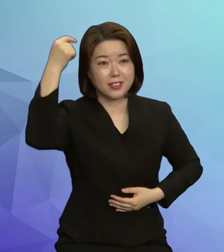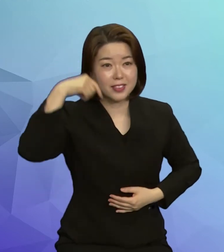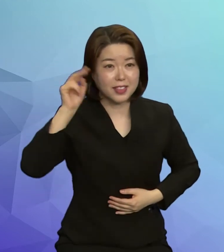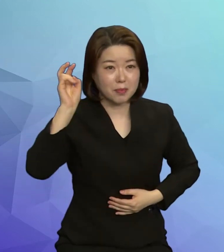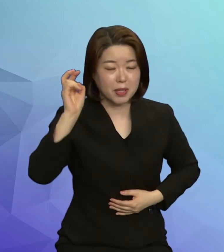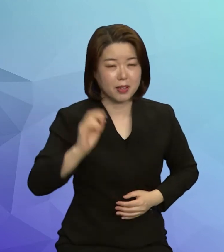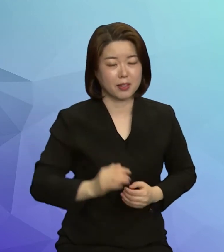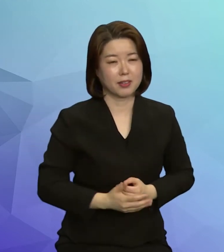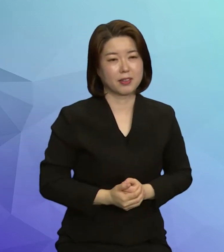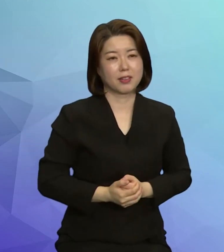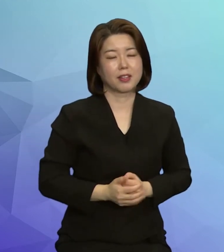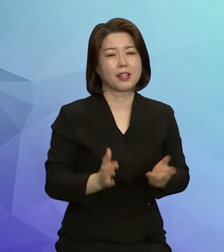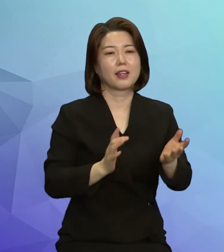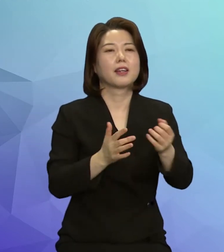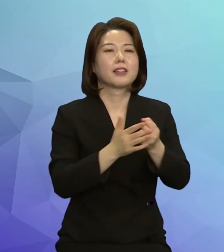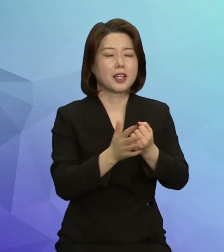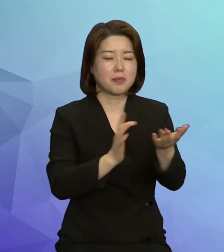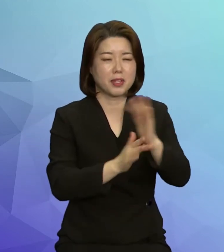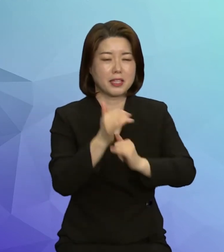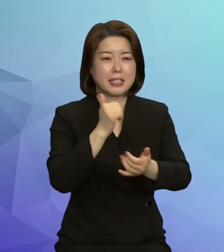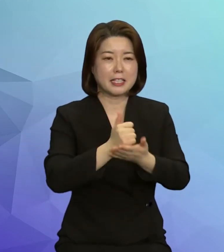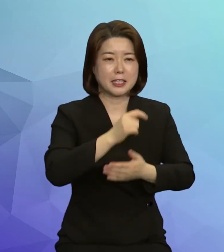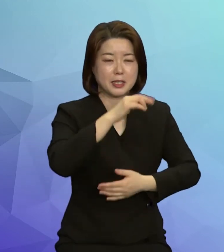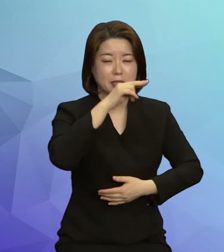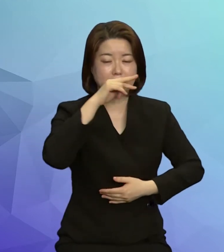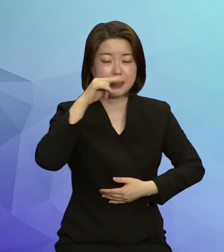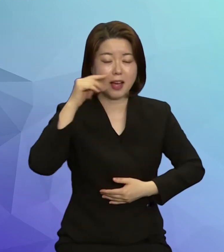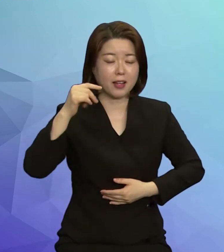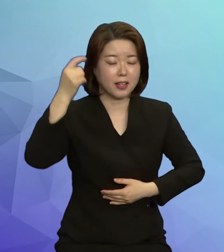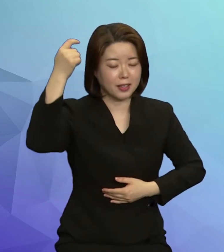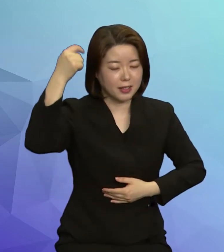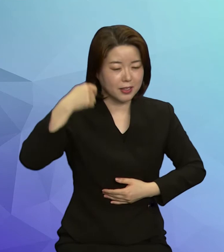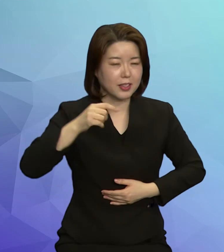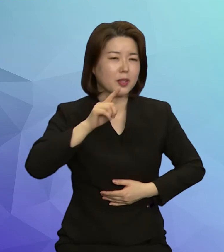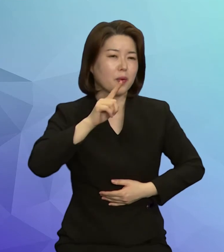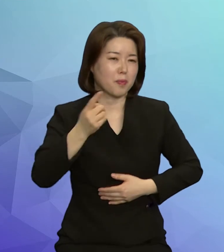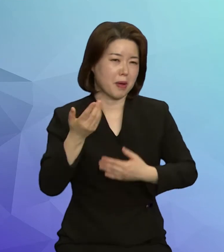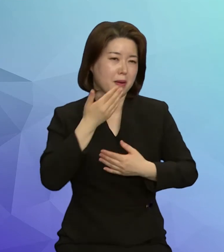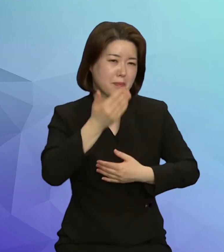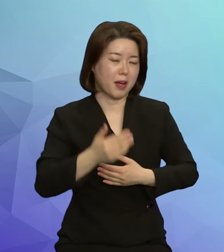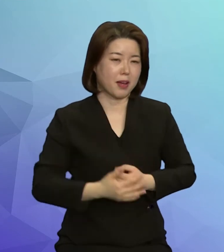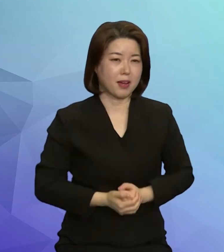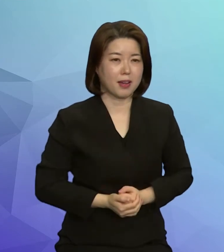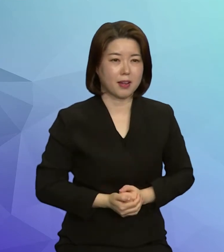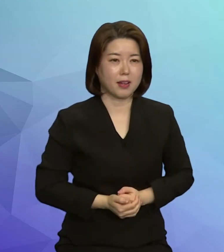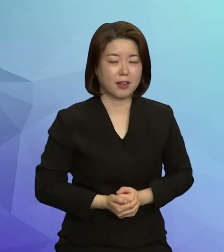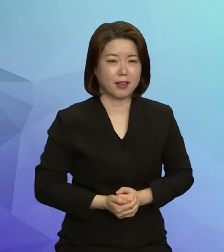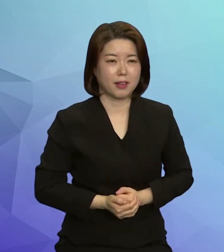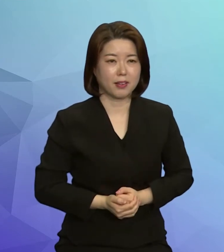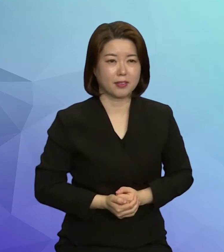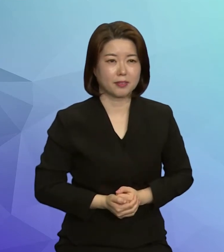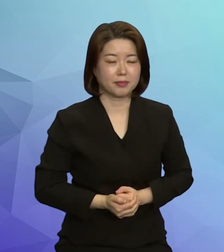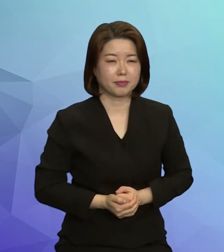같아요. 그래서 예수 그리스도의 향기를 느낀다고 하는 거죠.